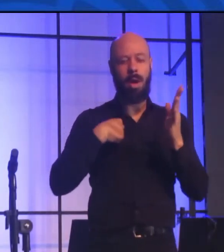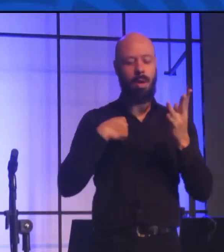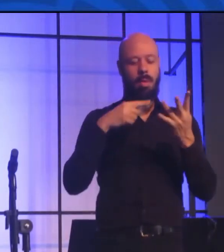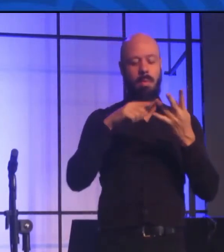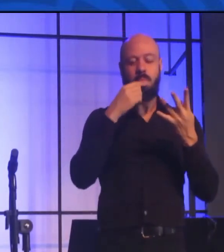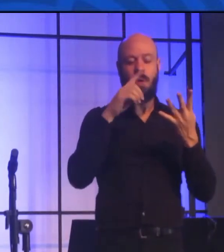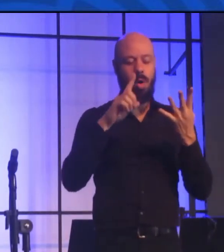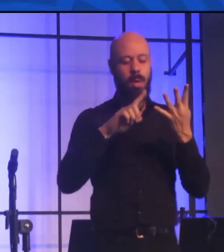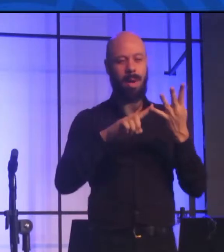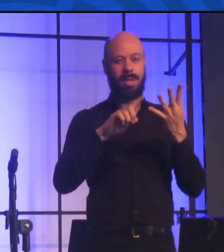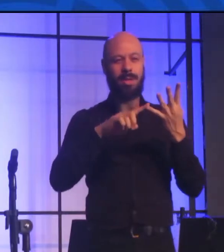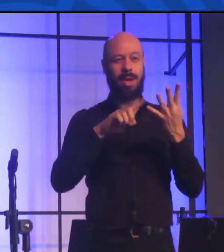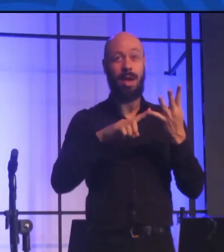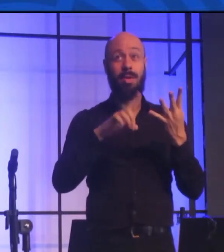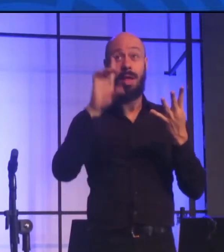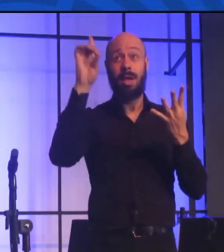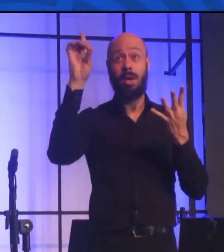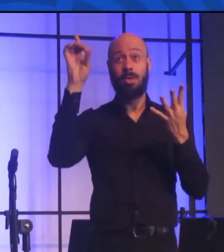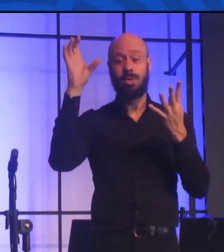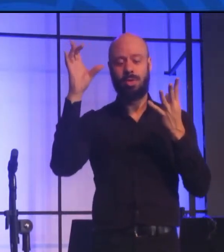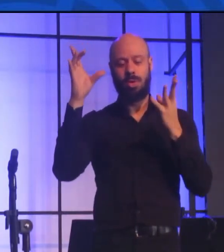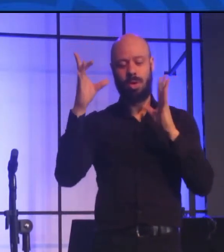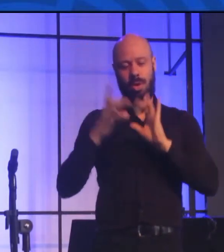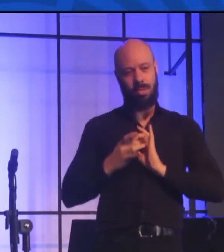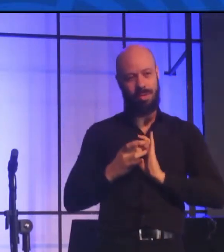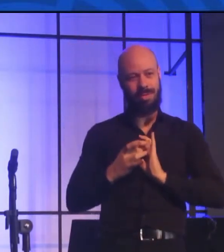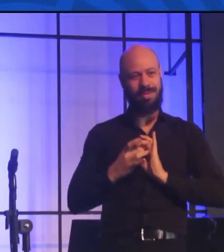Eu quero a presença de Deus comigo.